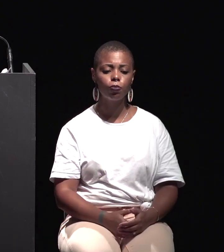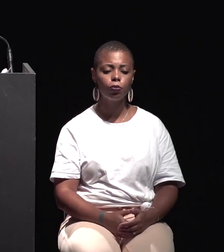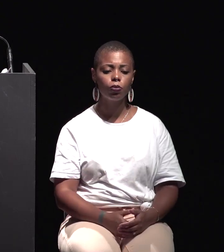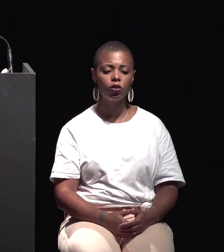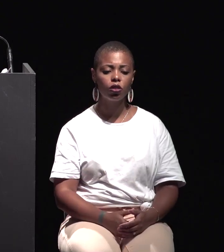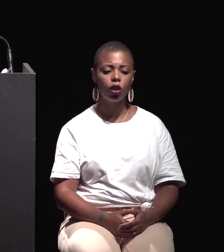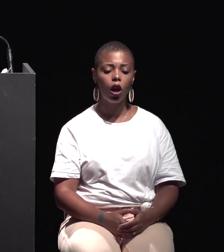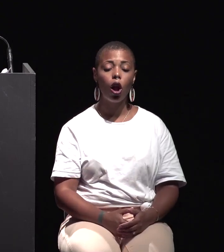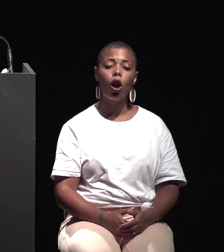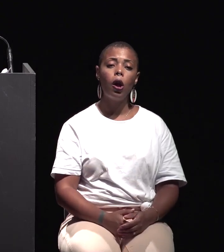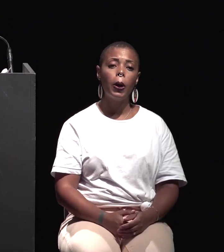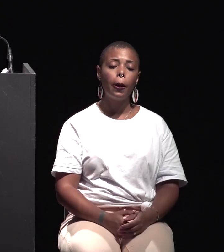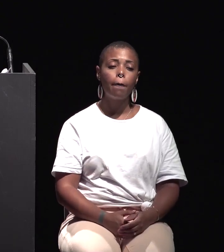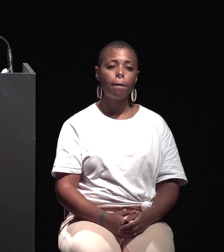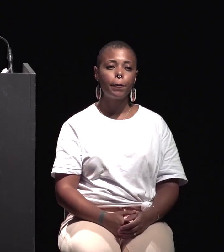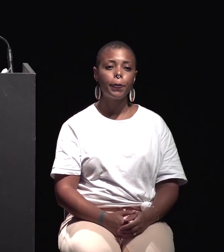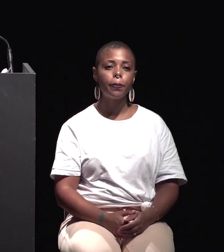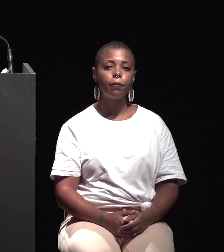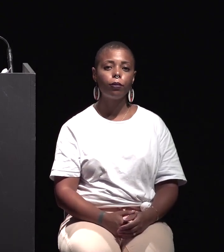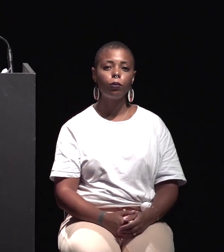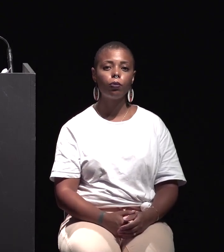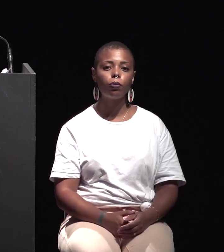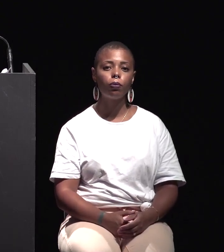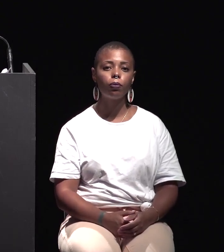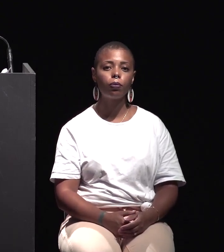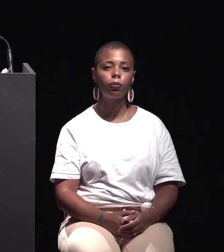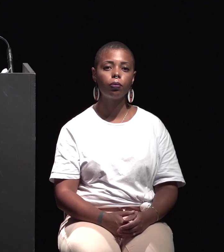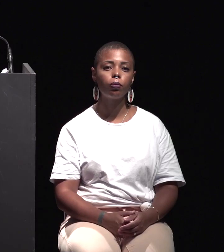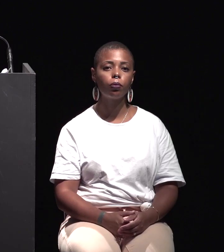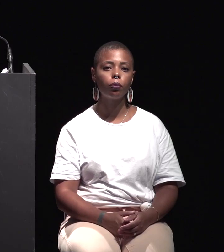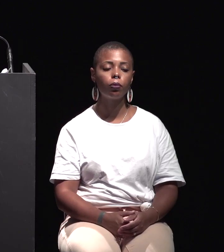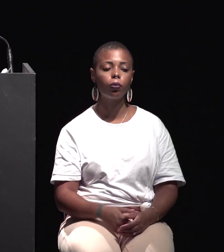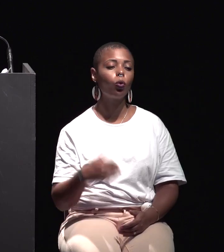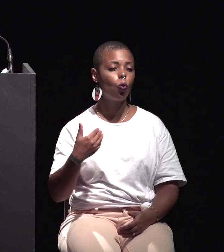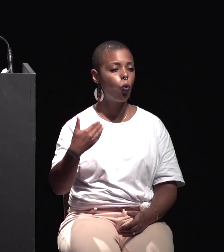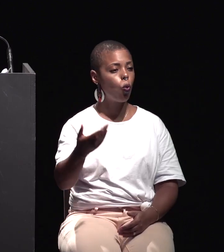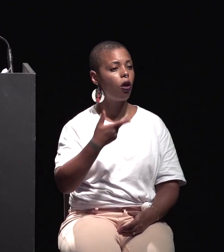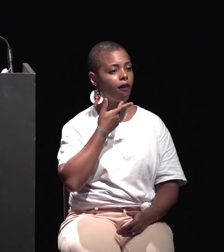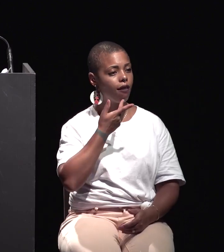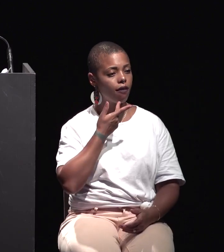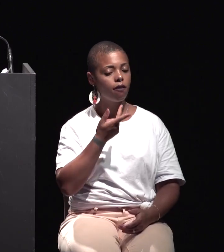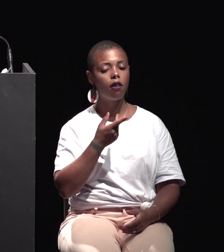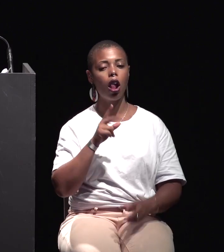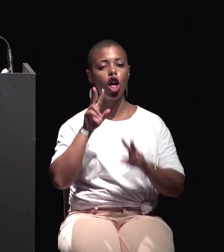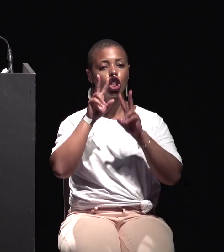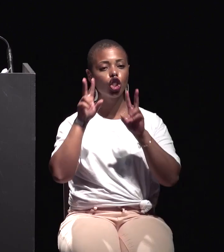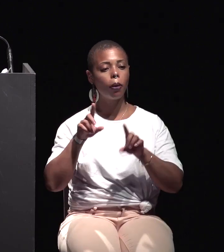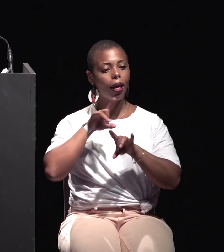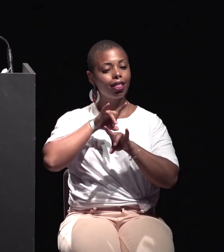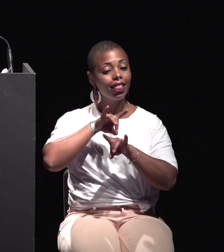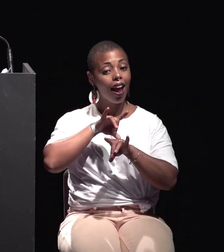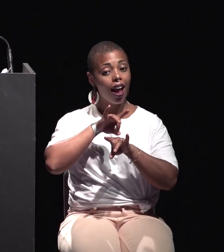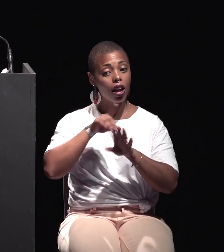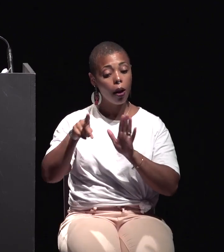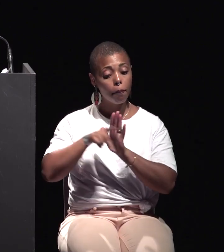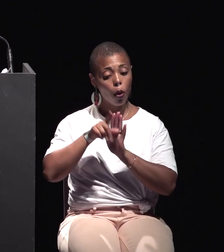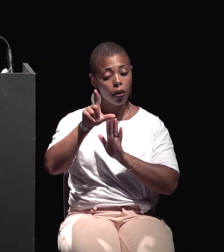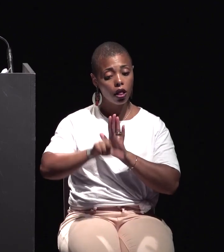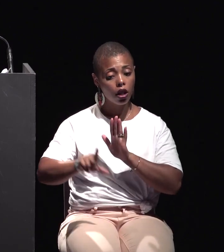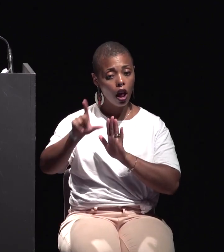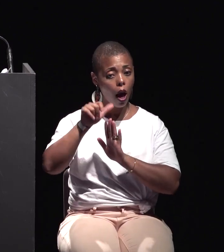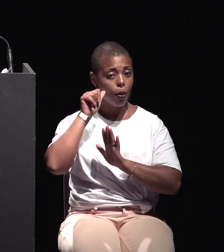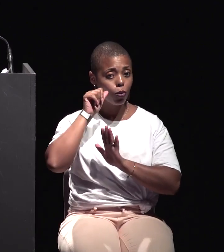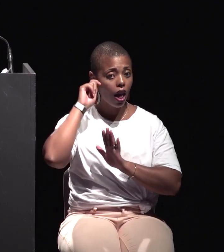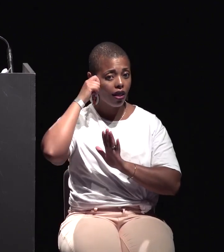Quando se trata do fazer literário das mulheres negras, a gente tem